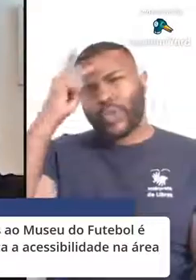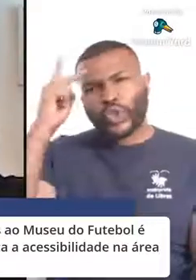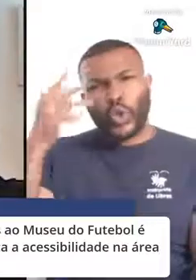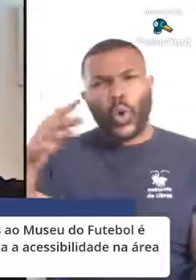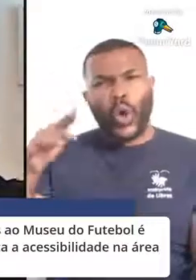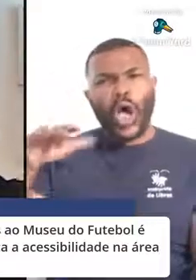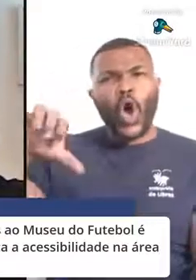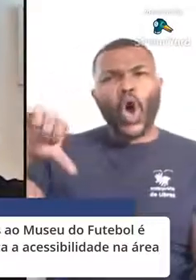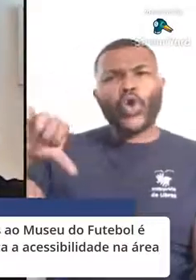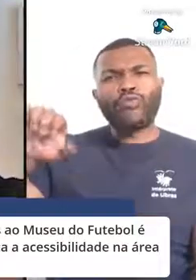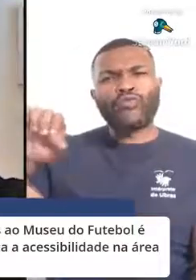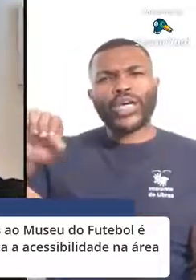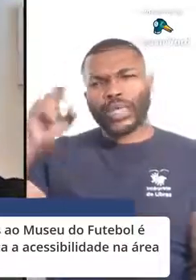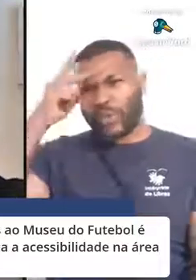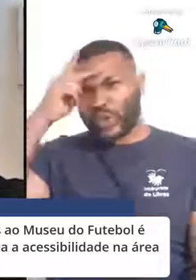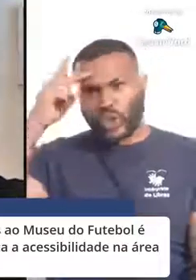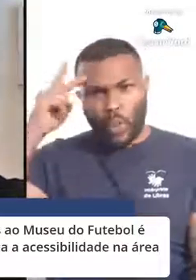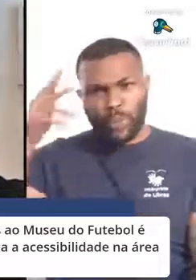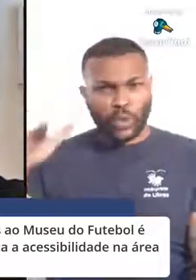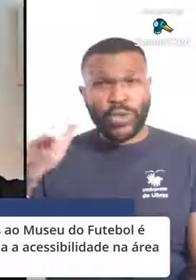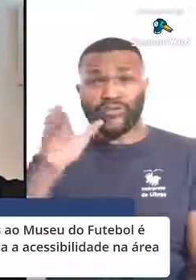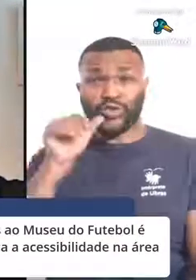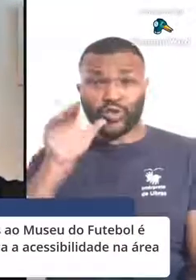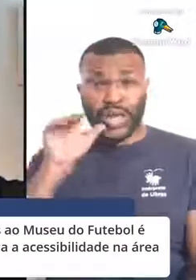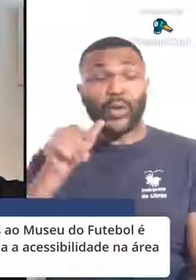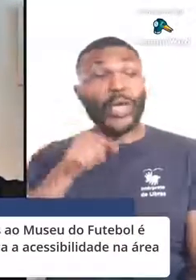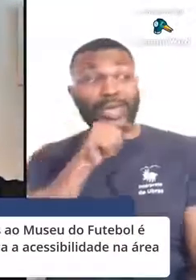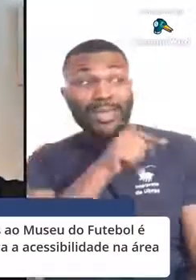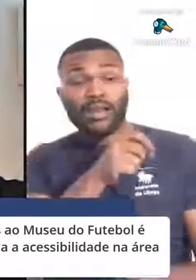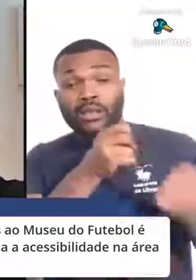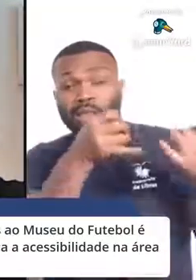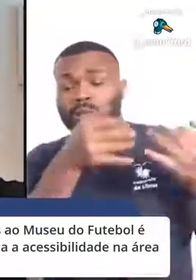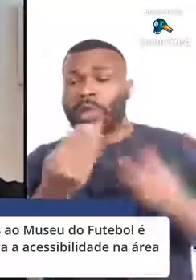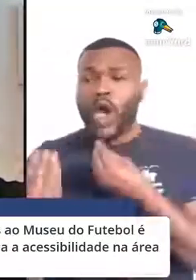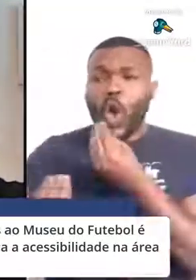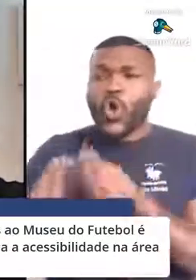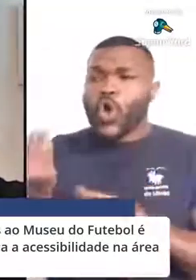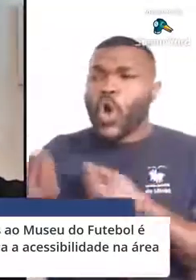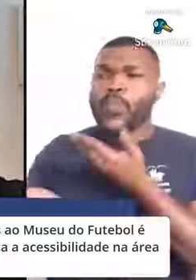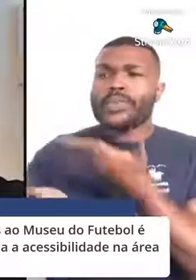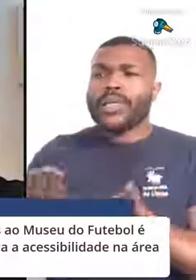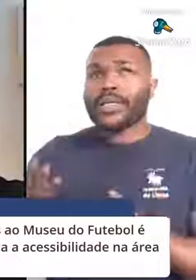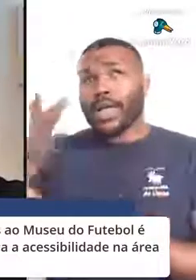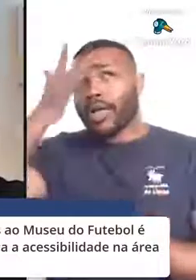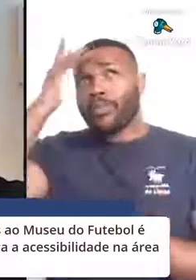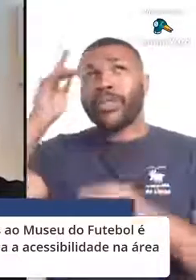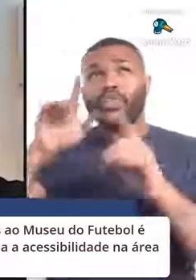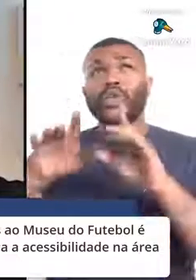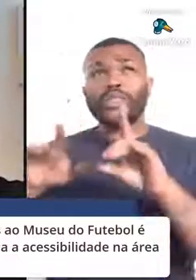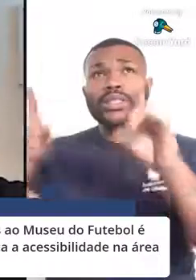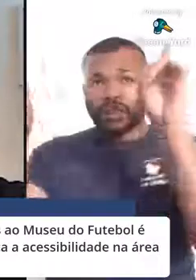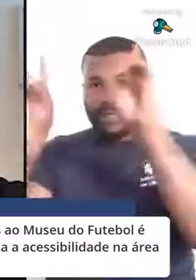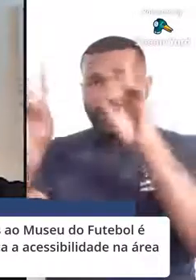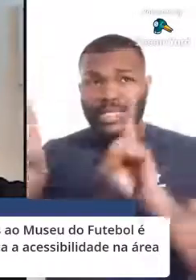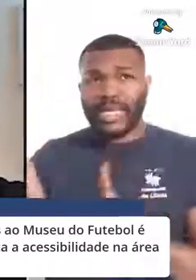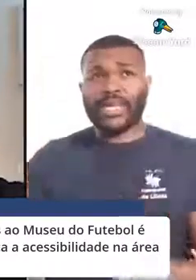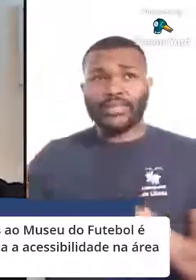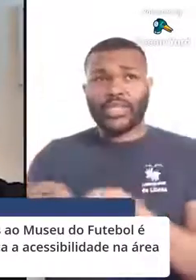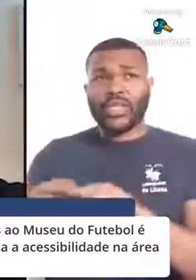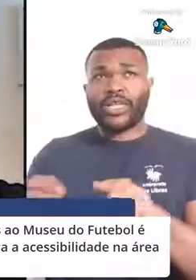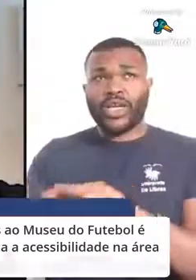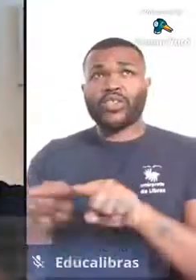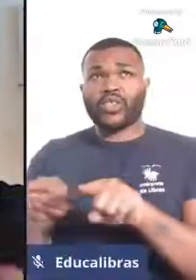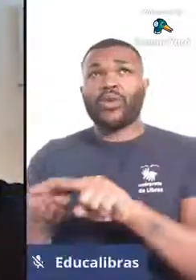trabalhar com uma pessoa com deficiência e com pessoas diferentes, com deficiências diferentes ao longo do tempo, e